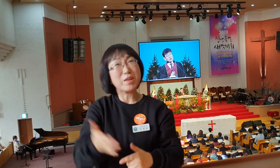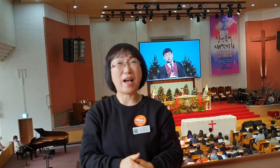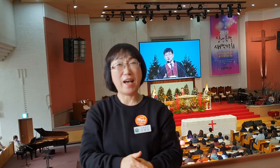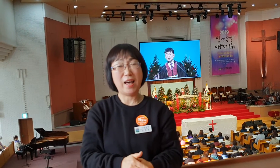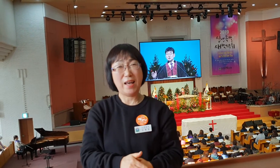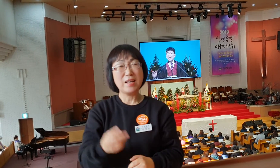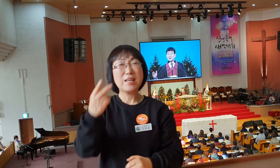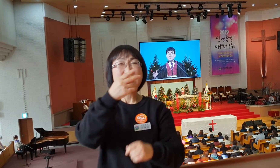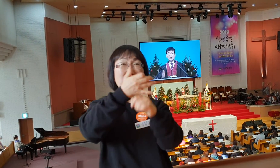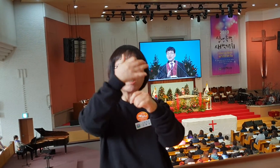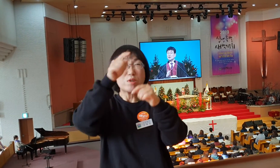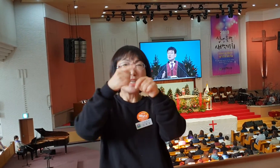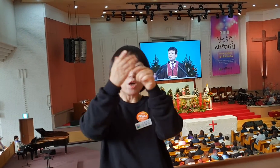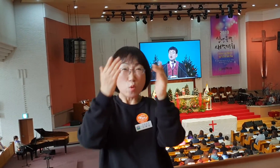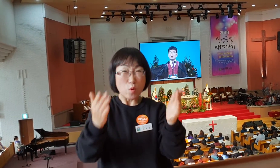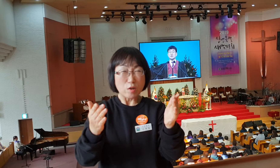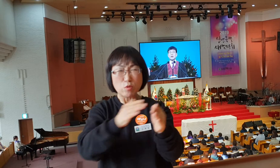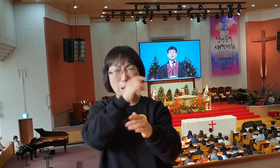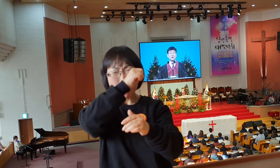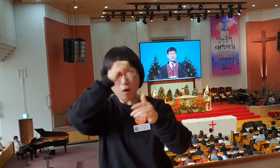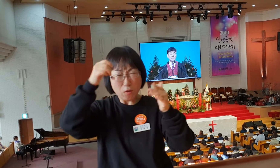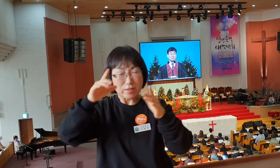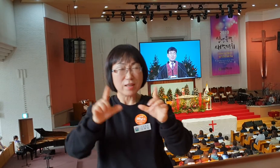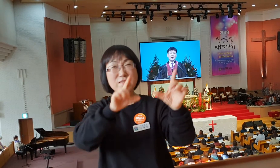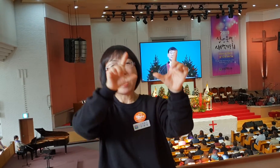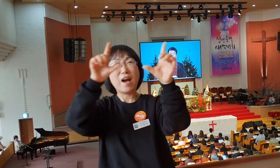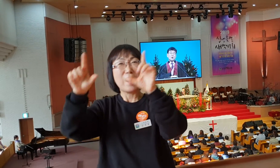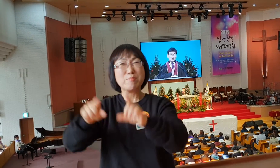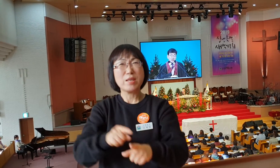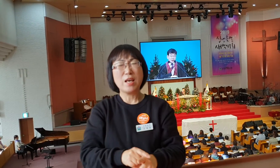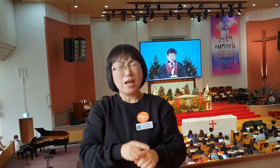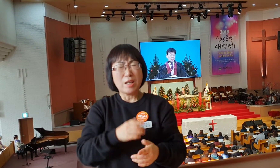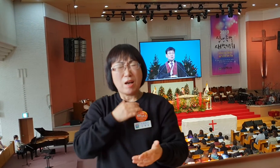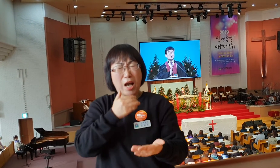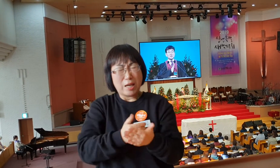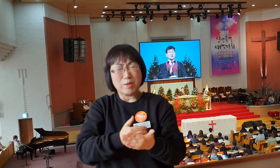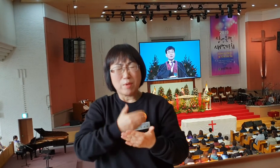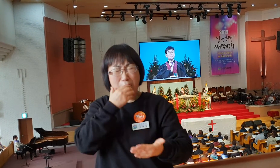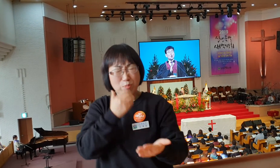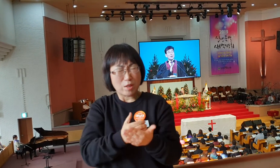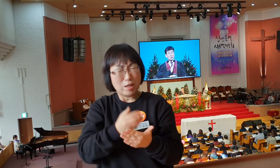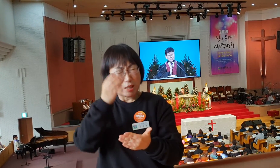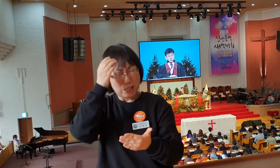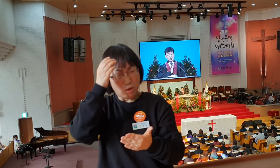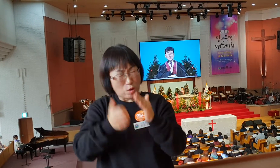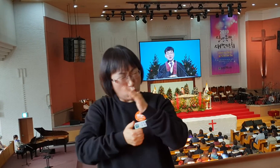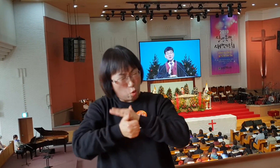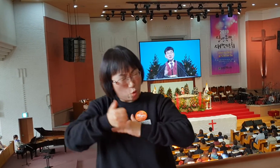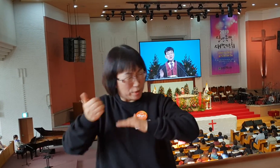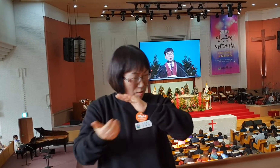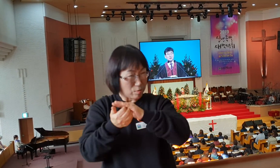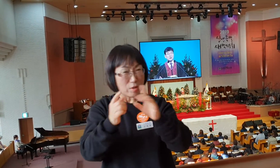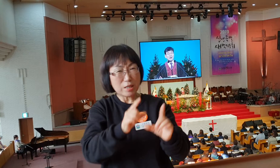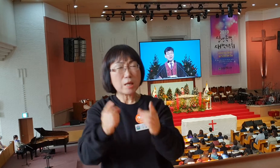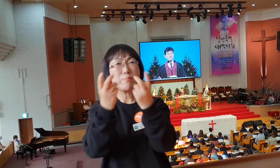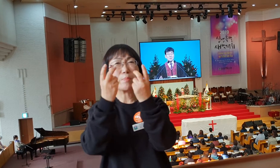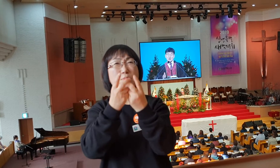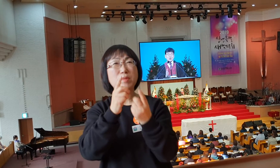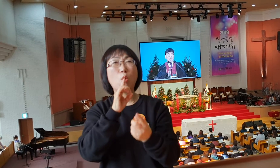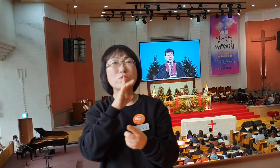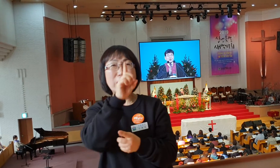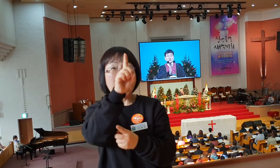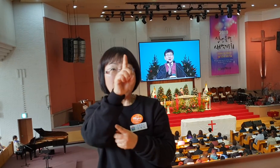2019년 한회뿐만 아니라 우리의 평생의 삶이 가슴 범찬 그리고 기대와 소망으로 살 수 있는 길은 이 길입니다